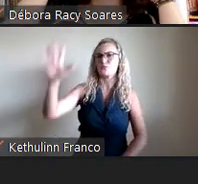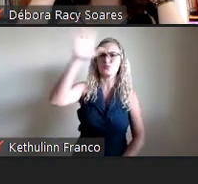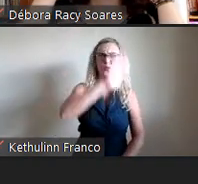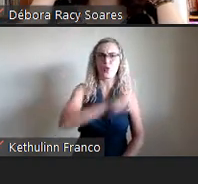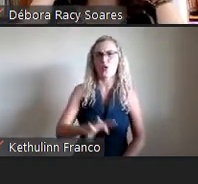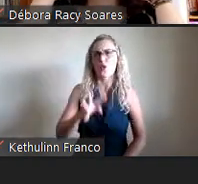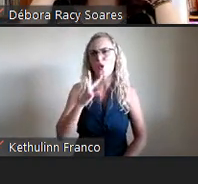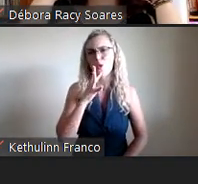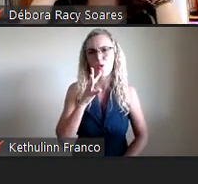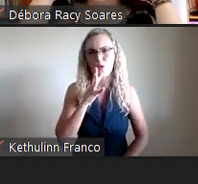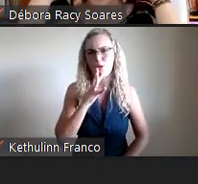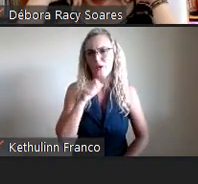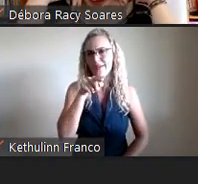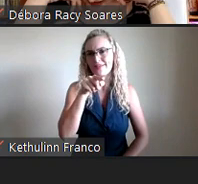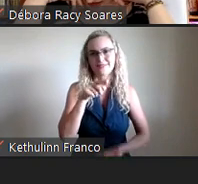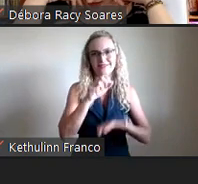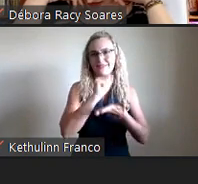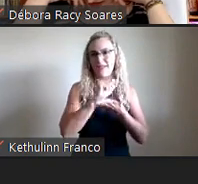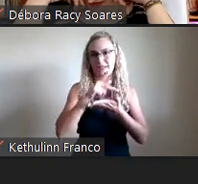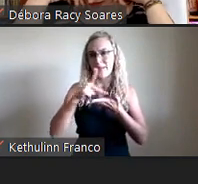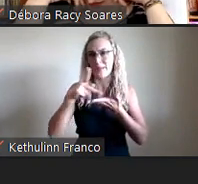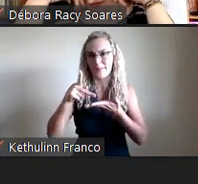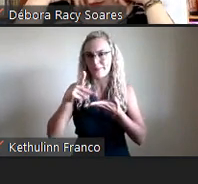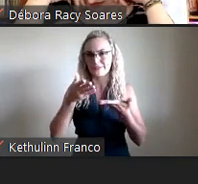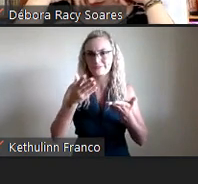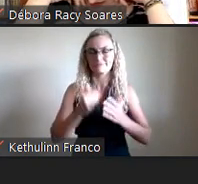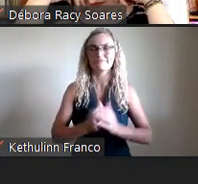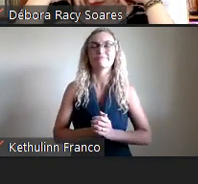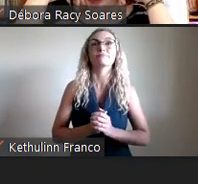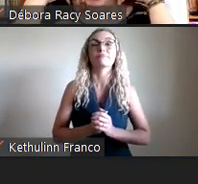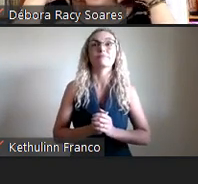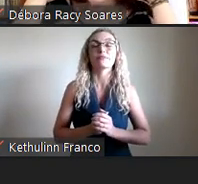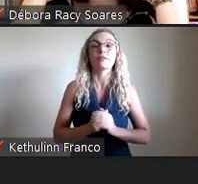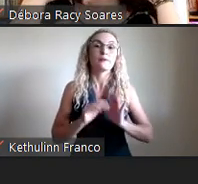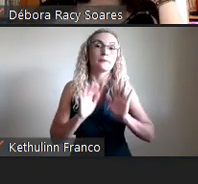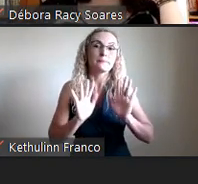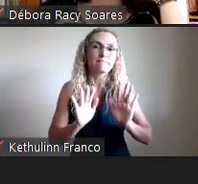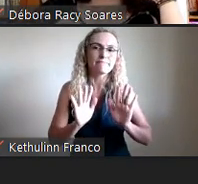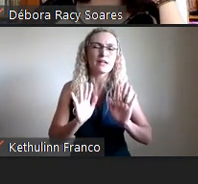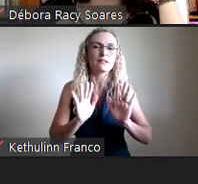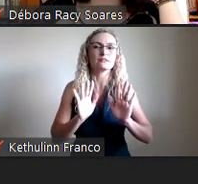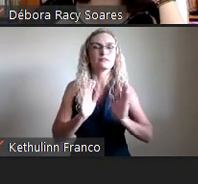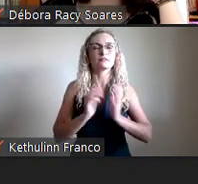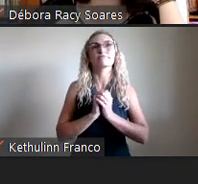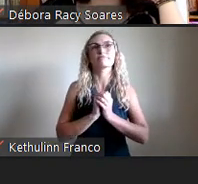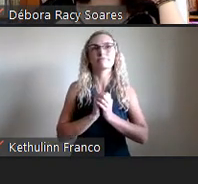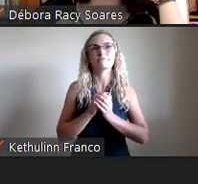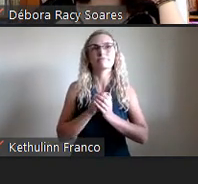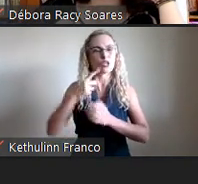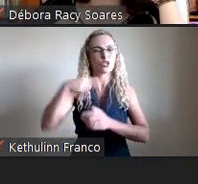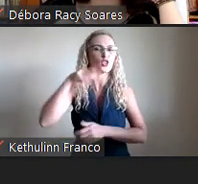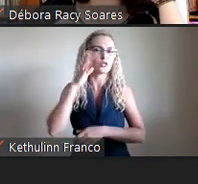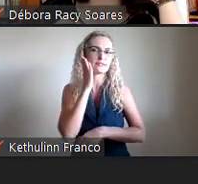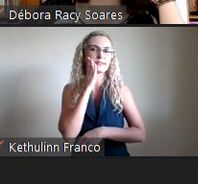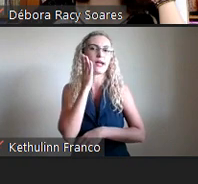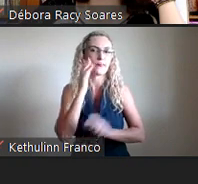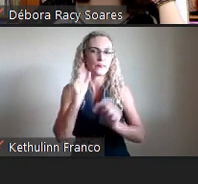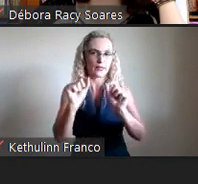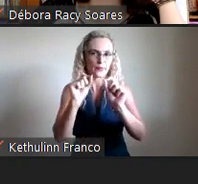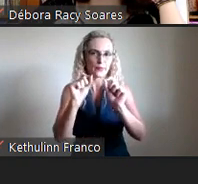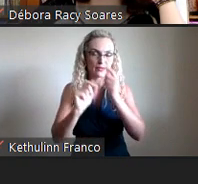nós sabemos que esses aplicativos eles dão à comunidade surda a acessibilidade